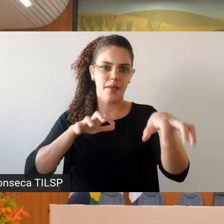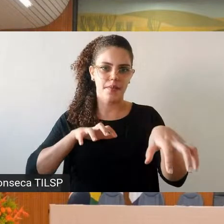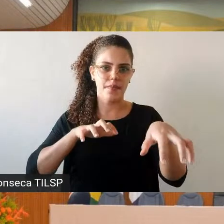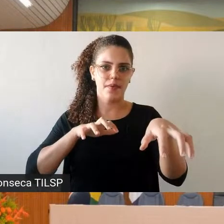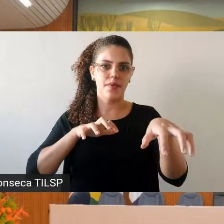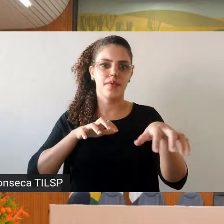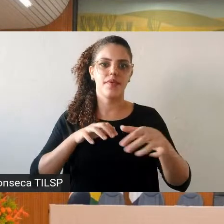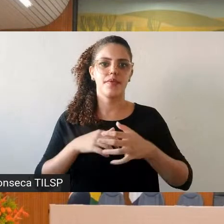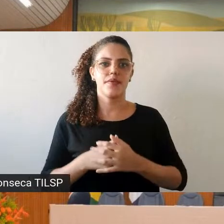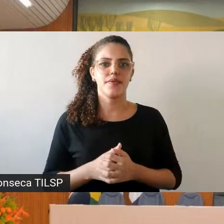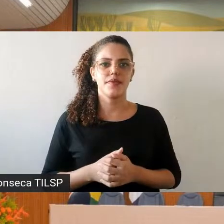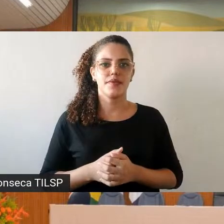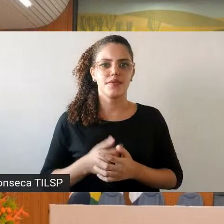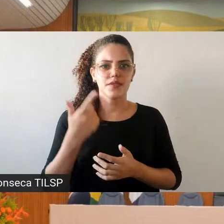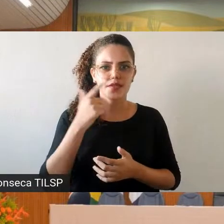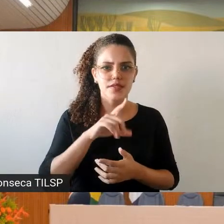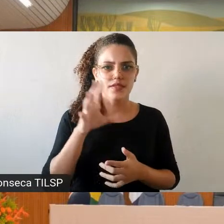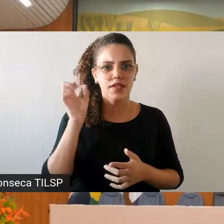conseguindo me ouvir?